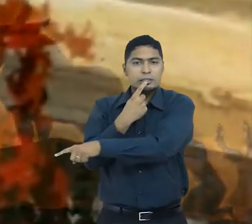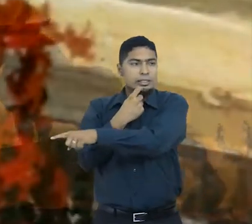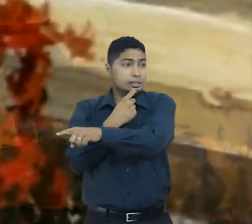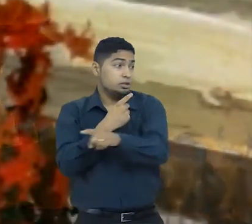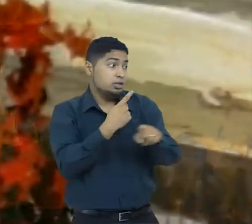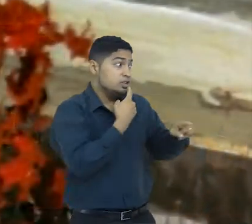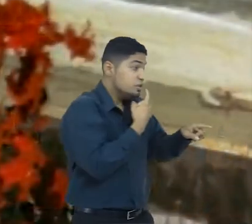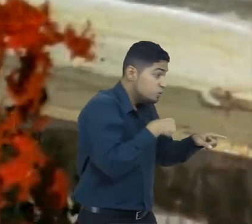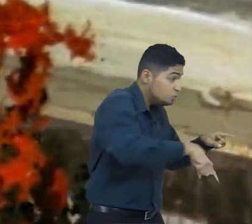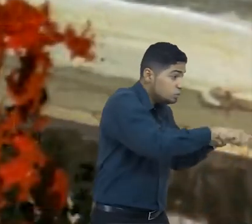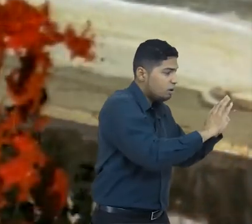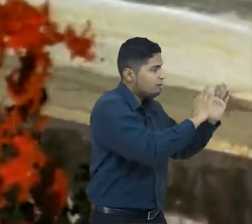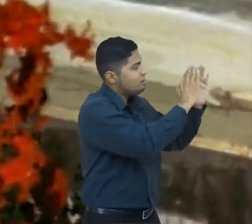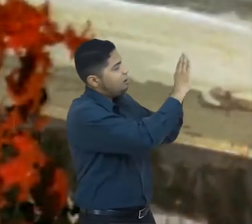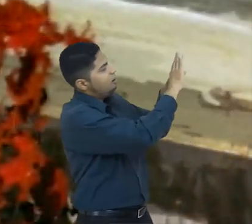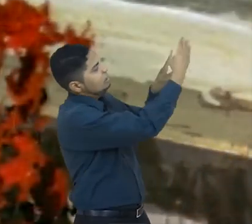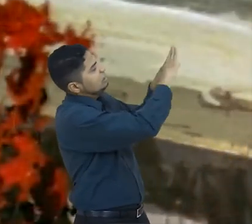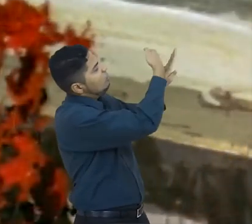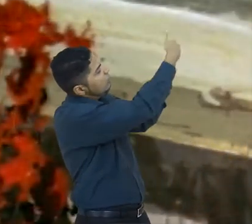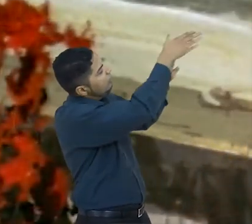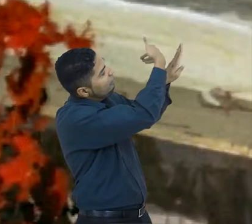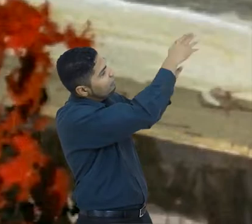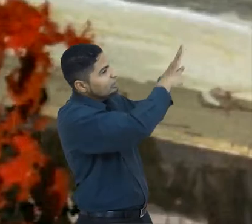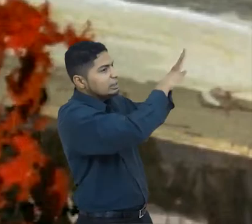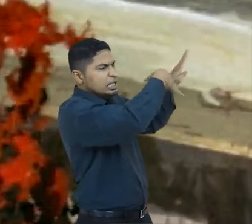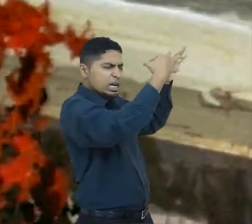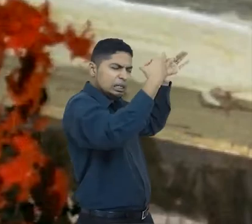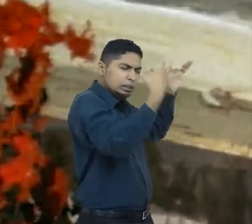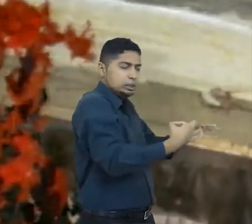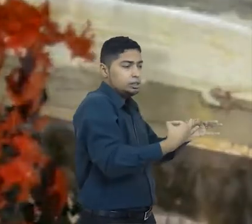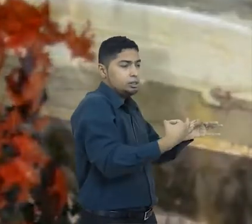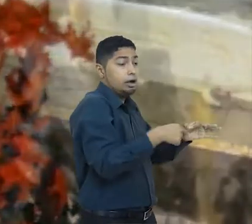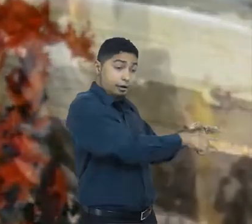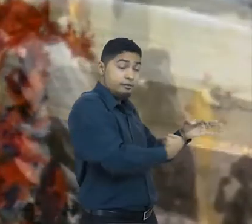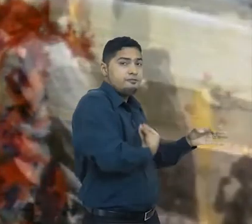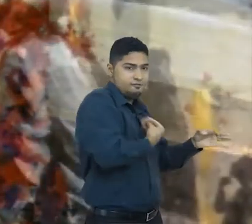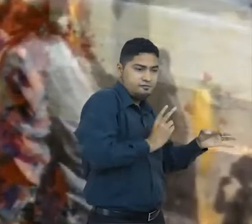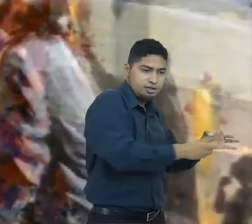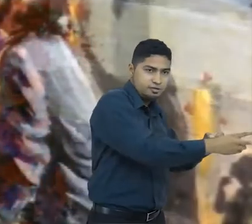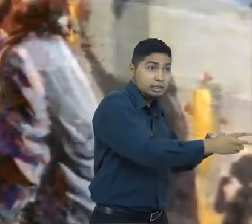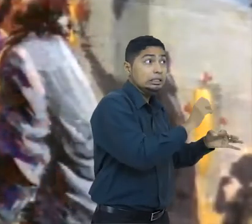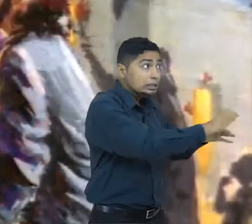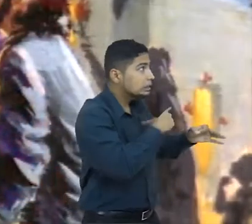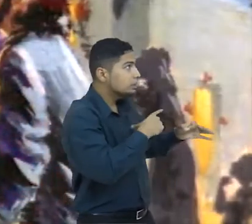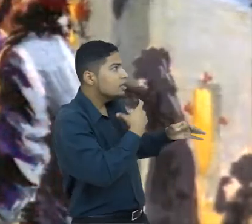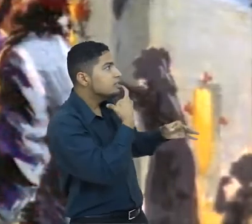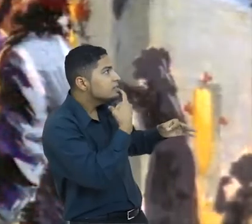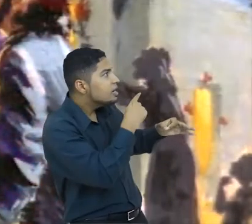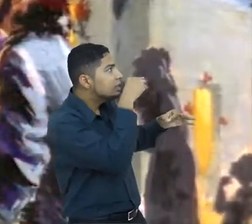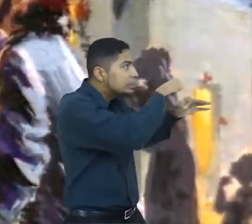nas casas em que vocês estiverem, pois não permitirei que o destruidor mate ninguém onde houver sinal